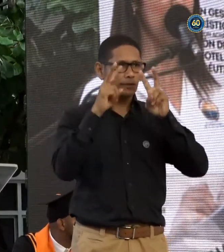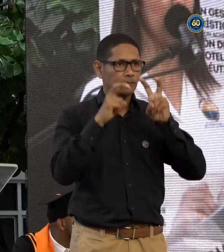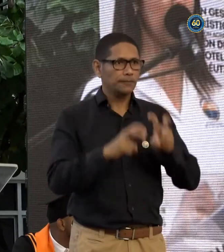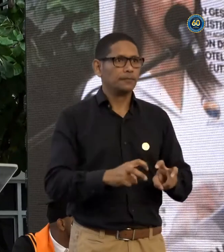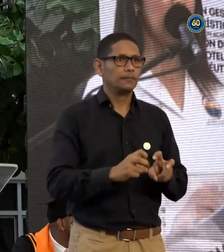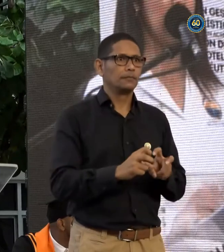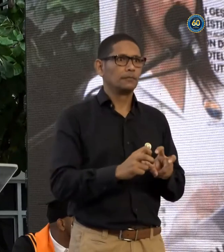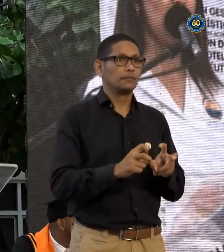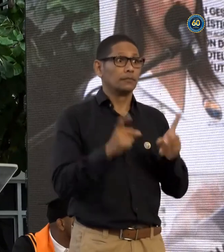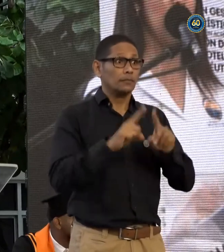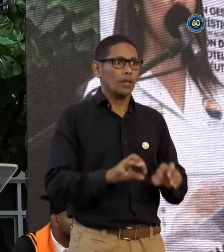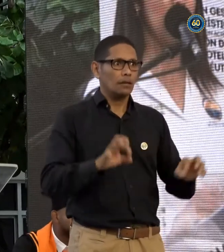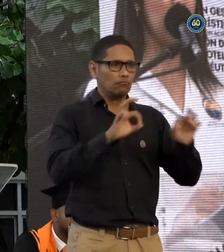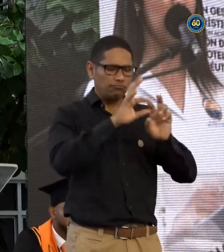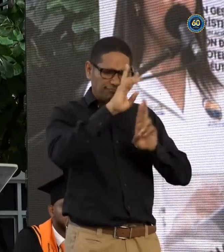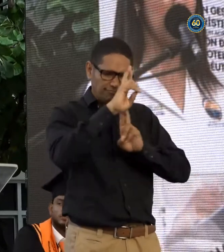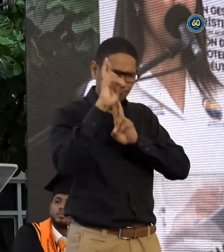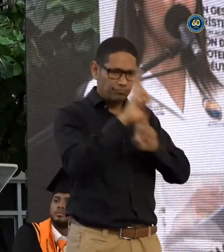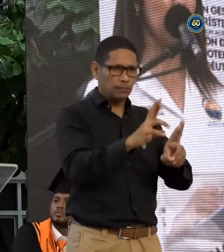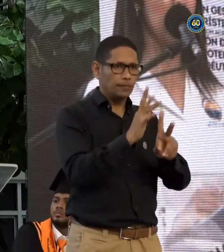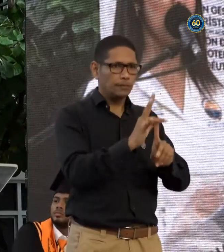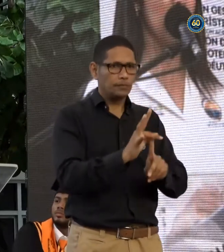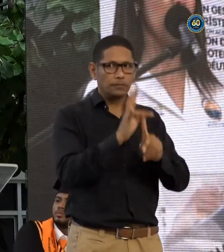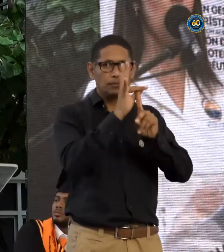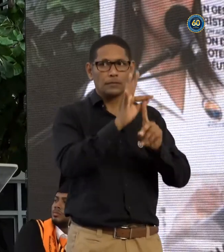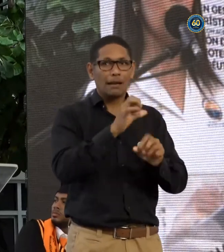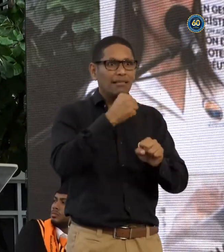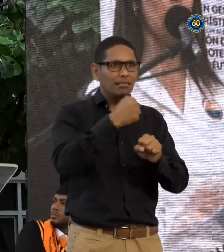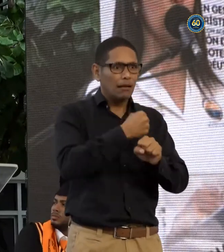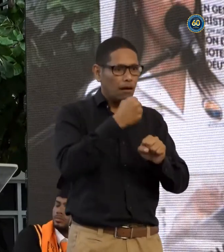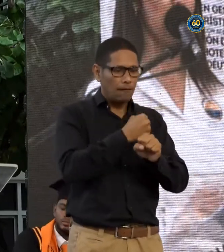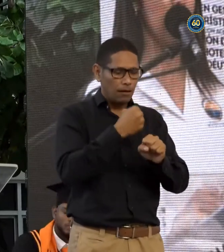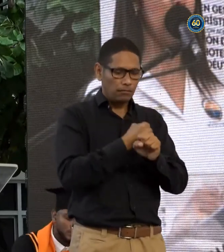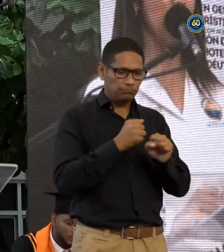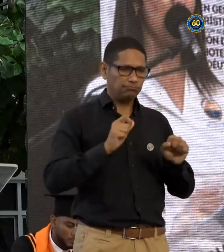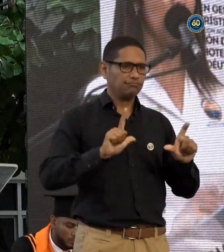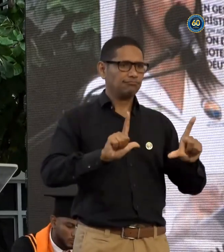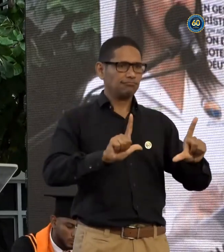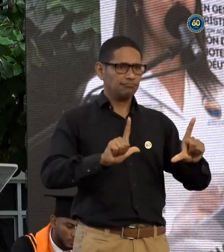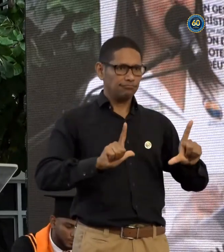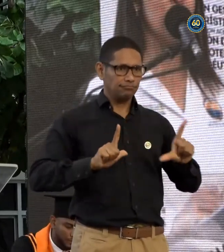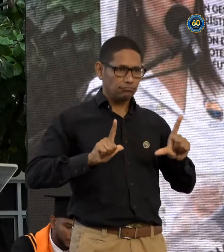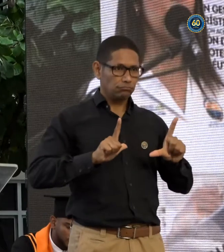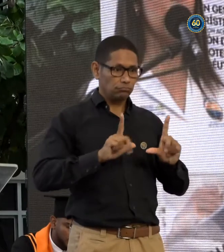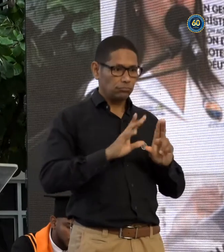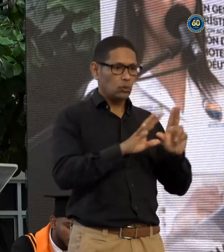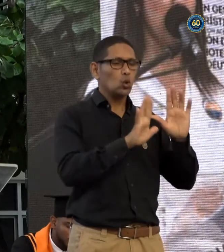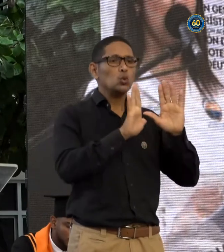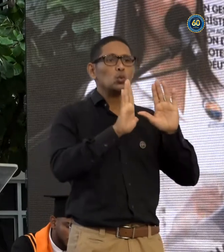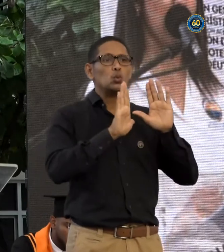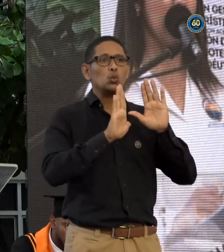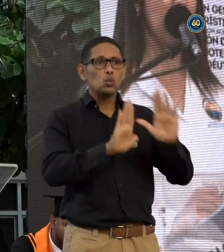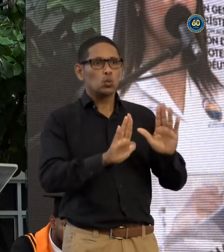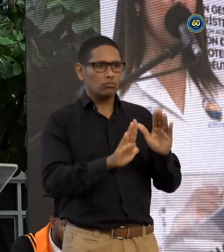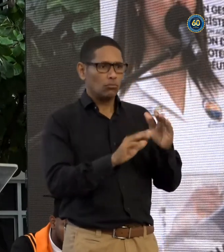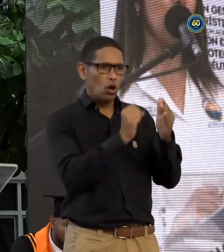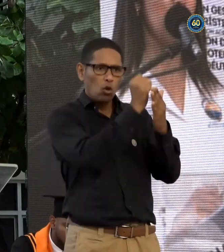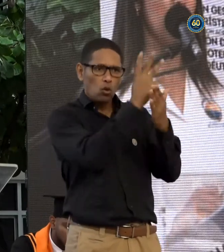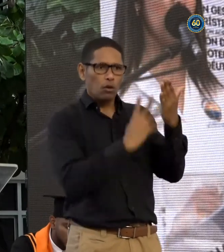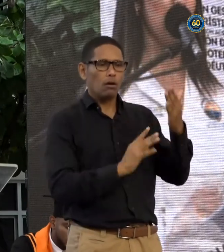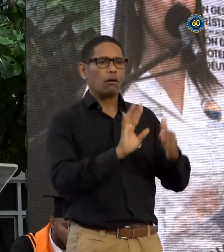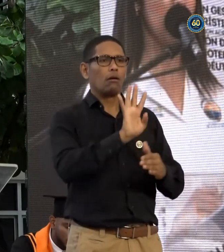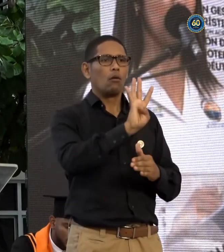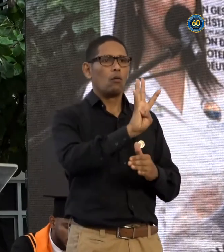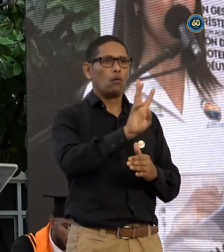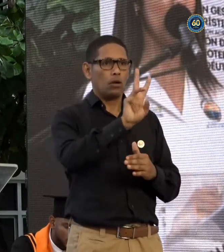debe incluir una mención de reconocimiento como trabajo de grado meritorio al estudiante que obtenga una calificación igual o superior a